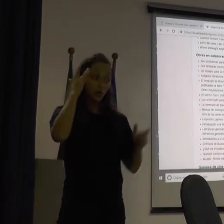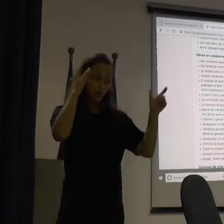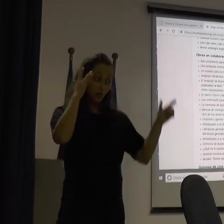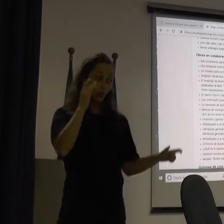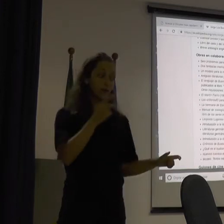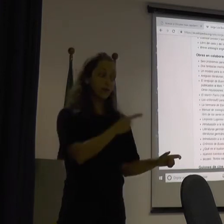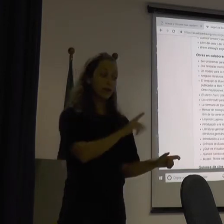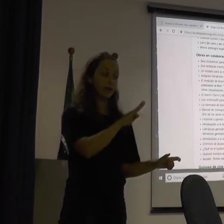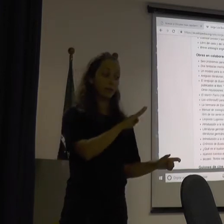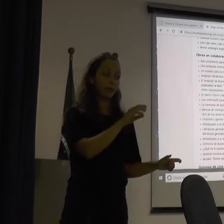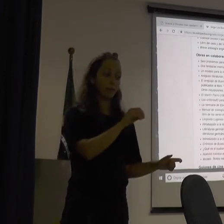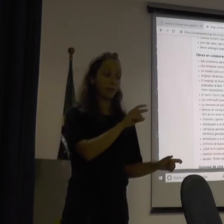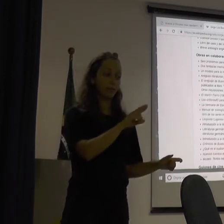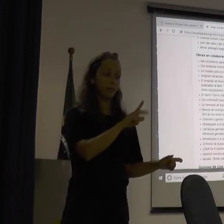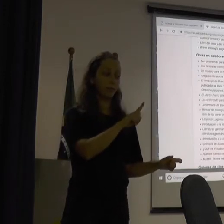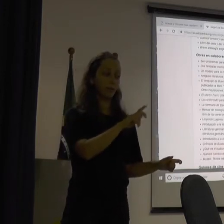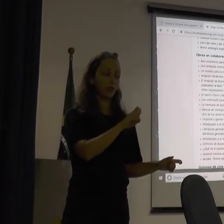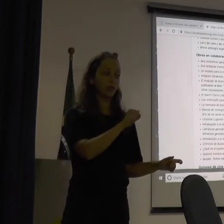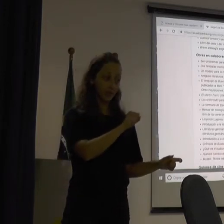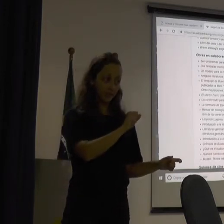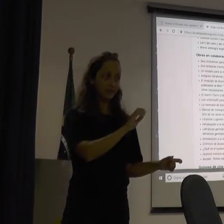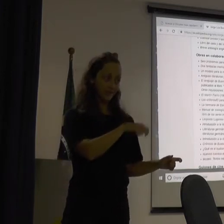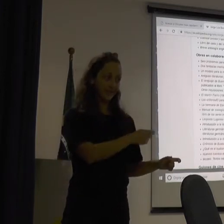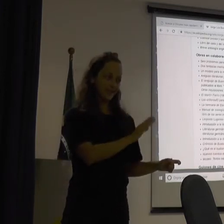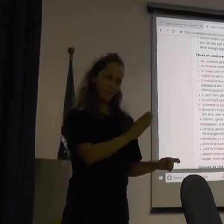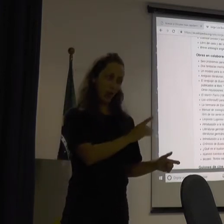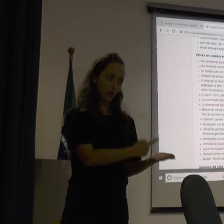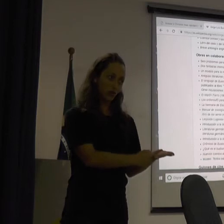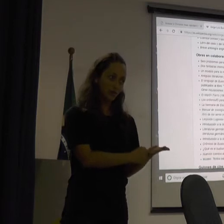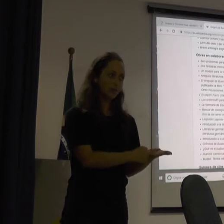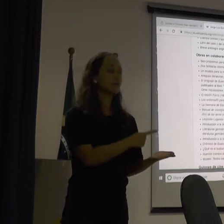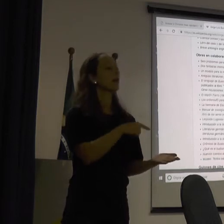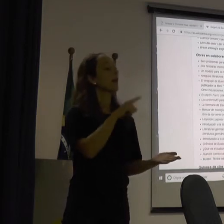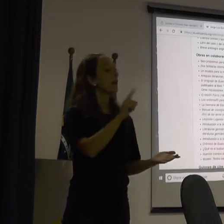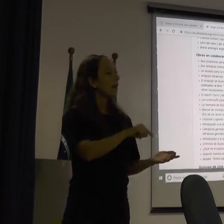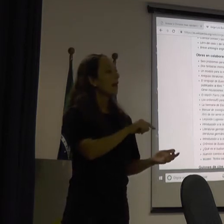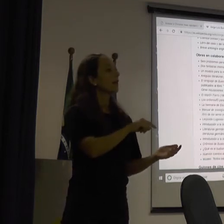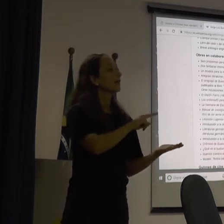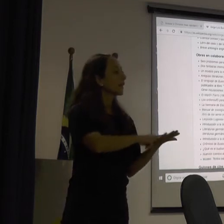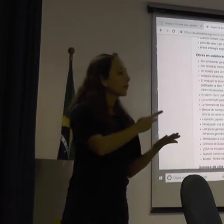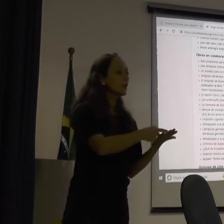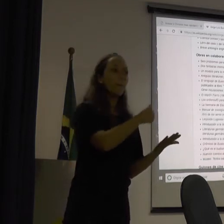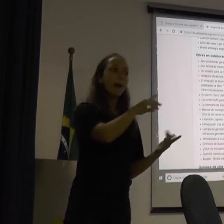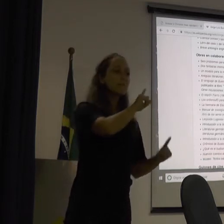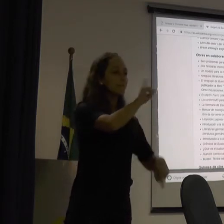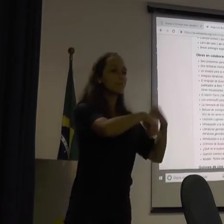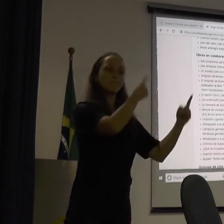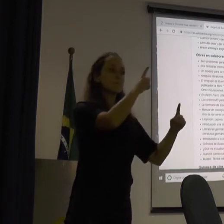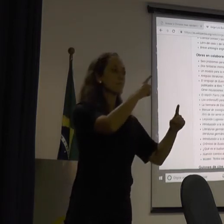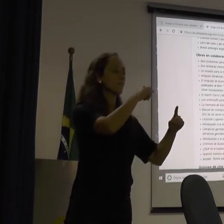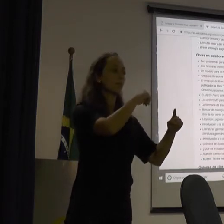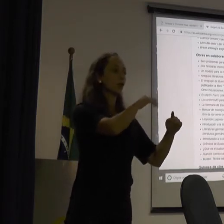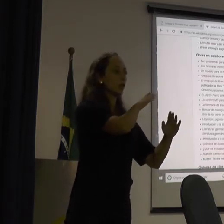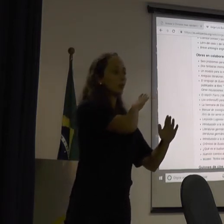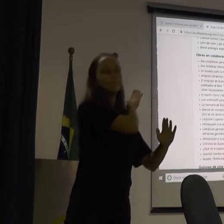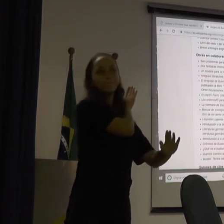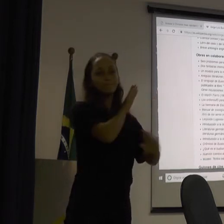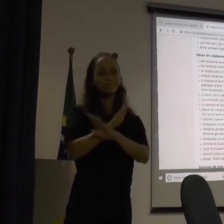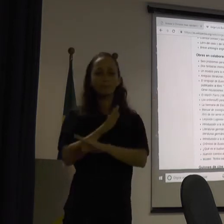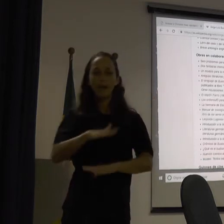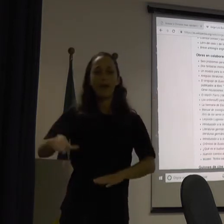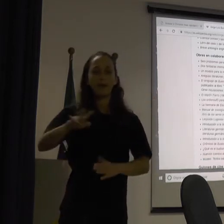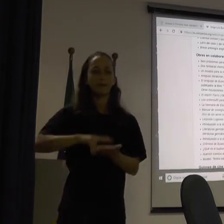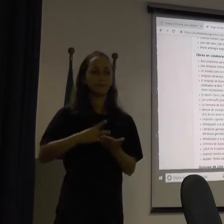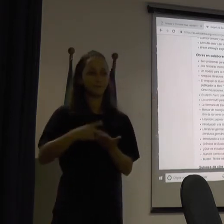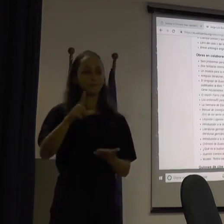Borges a mais revolucionária em relação à tradução literária. Eu vou dizer por que agora. A grande ideia do